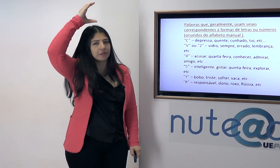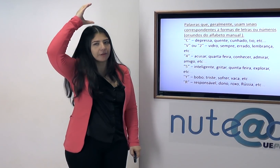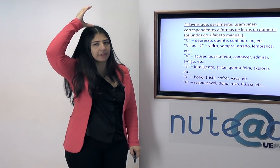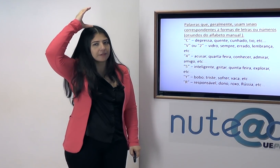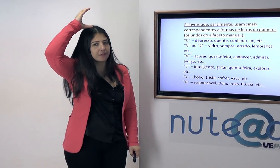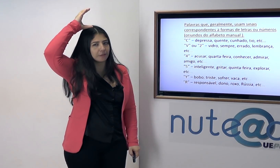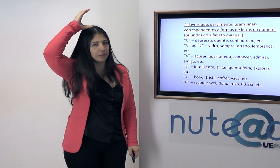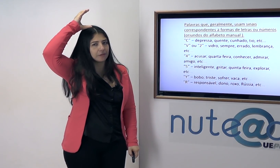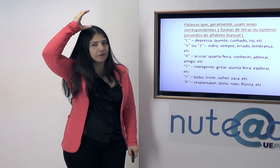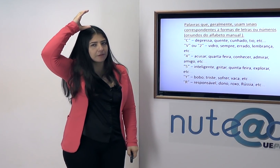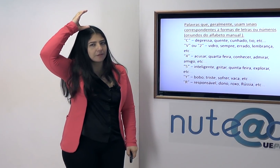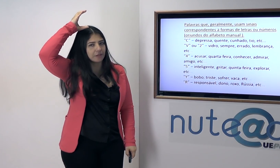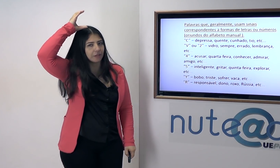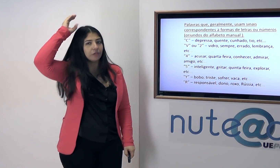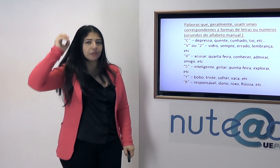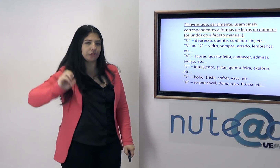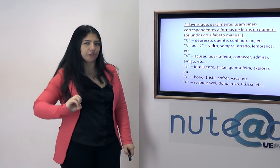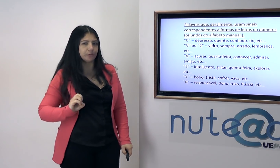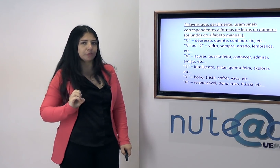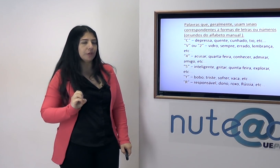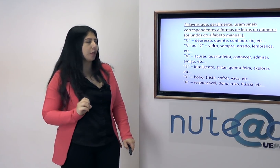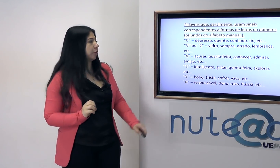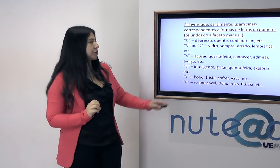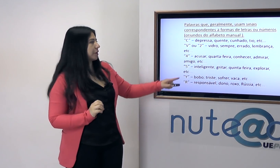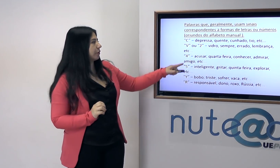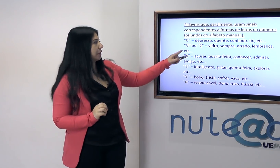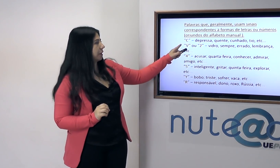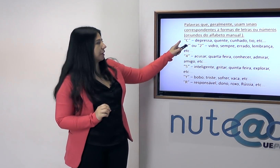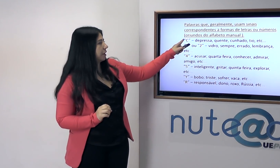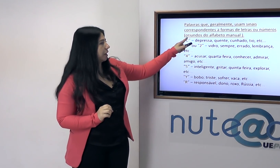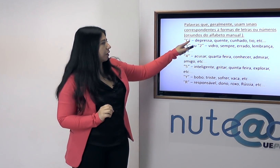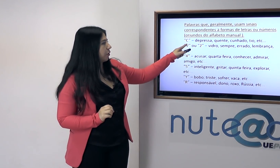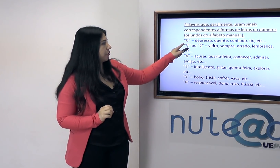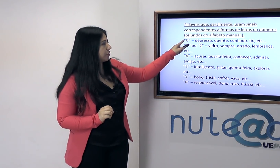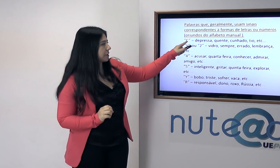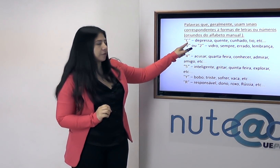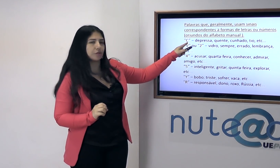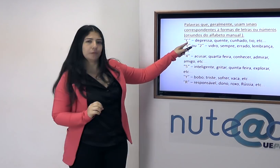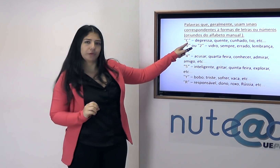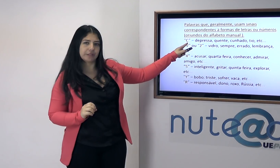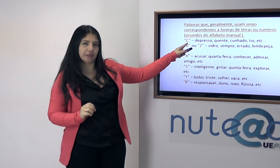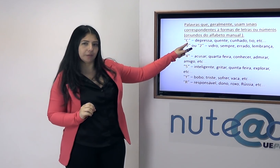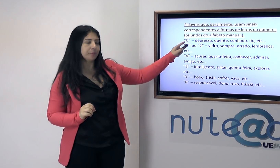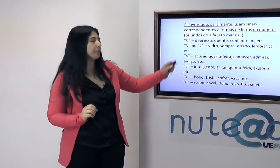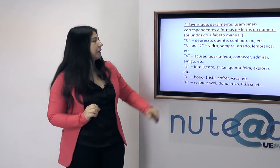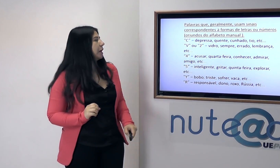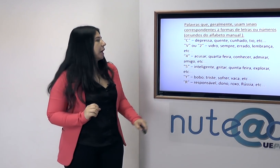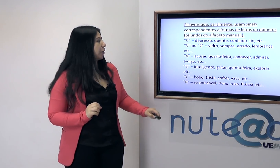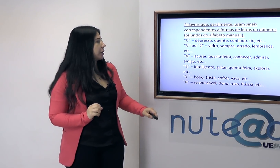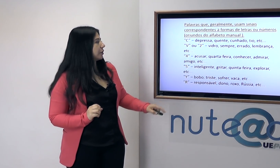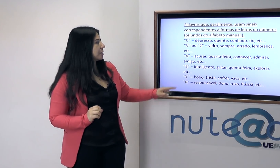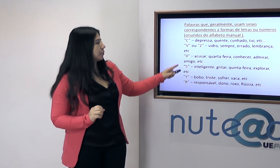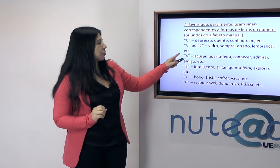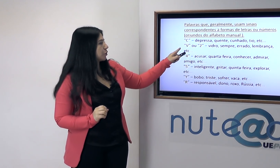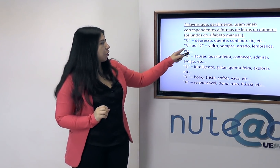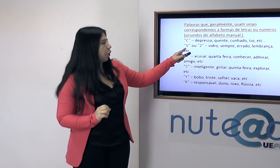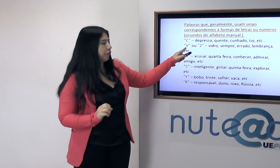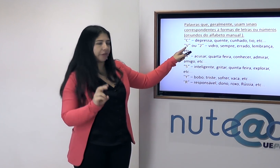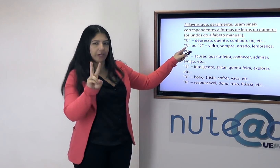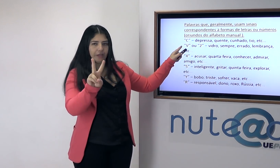sinal aqui em cima, C, tio. Eu usei o quê? A configuração de mão em C. Agora nós temos o